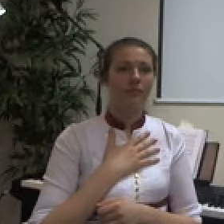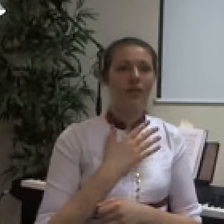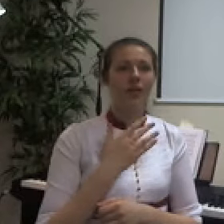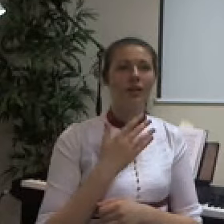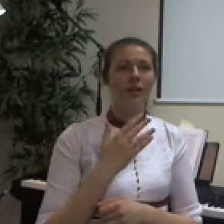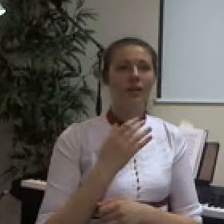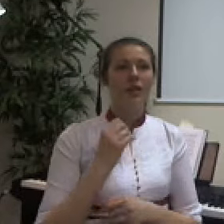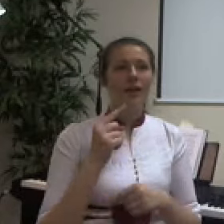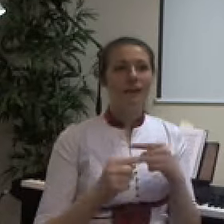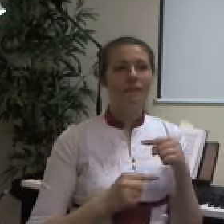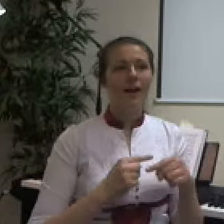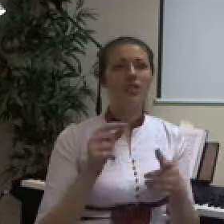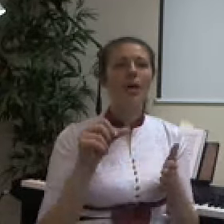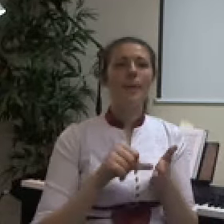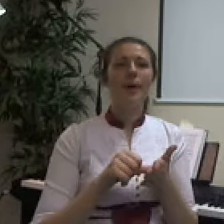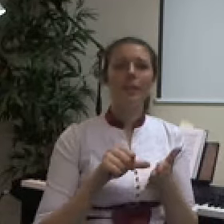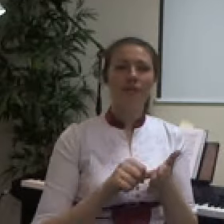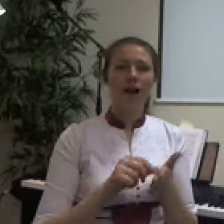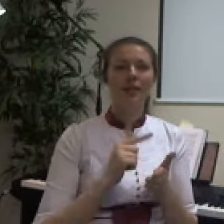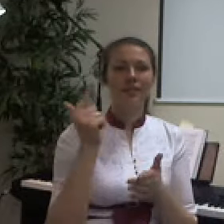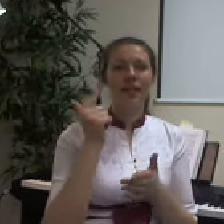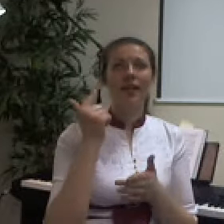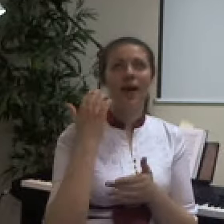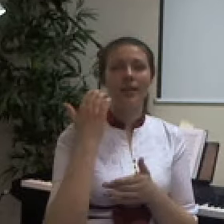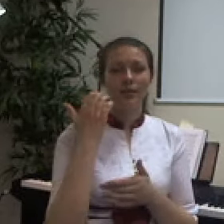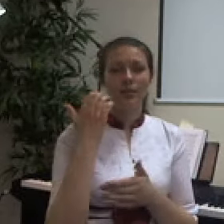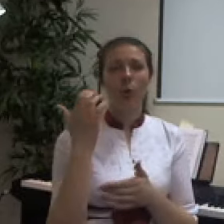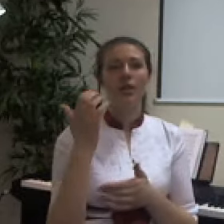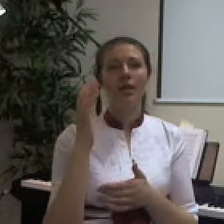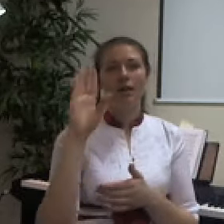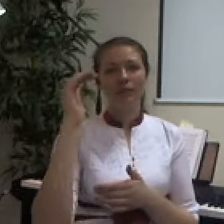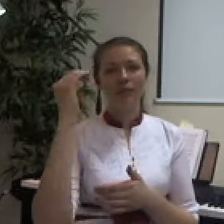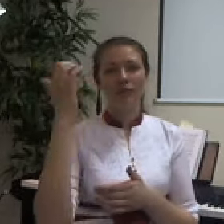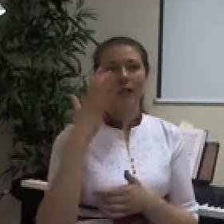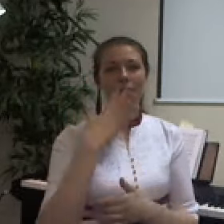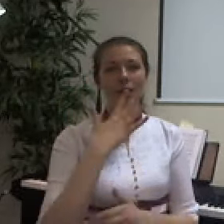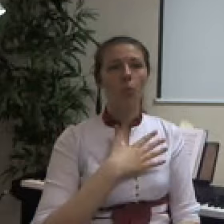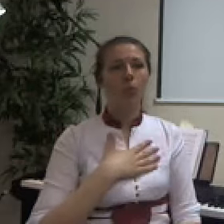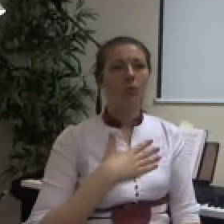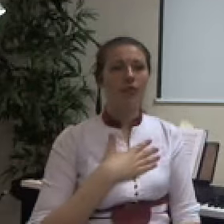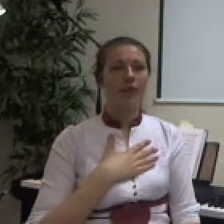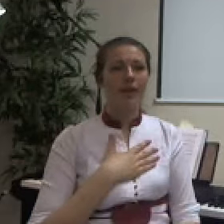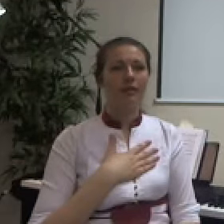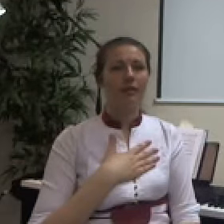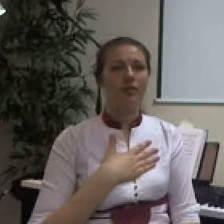и вечно пребывать, Господь, в твоей любви.